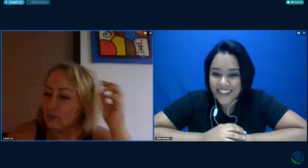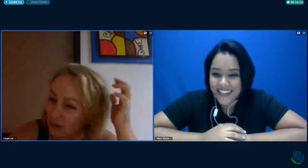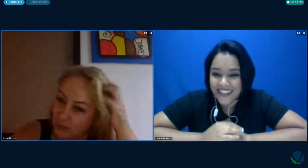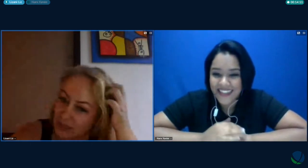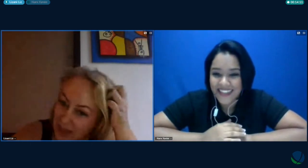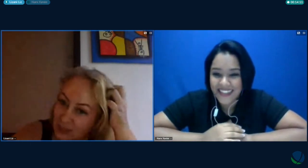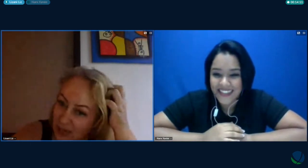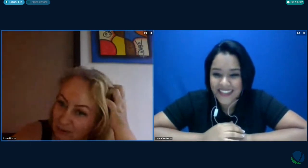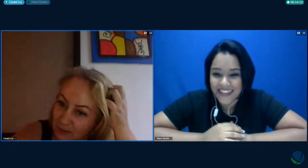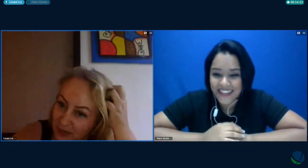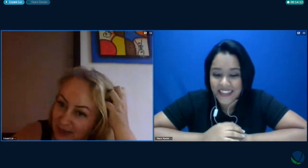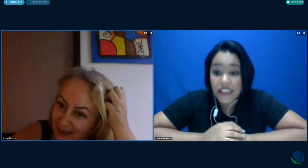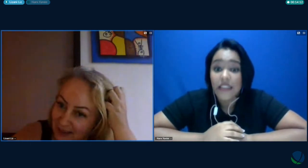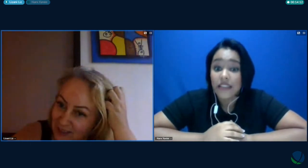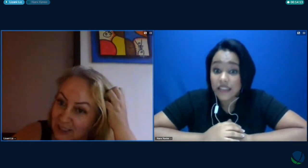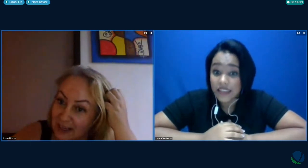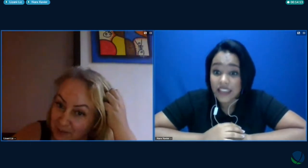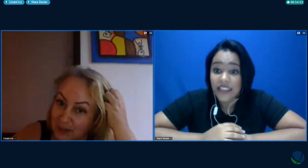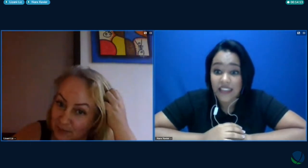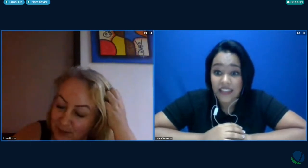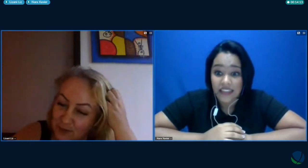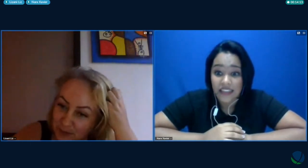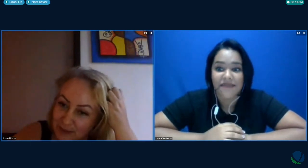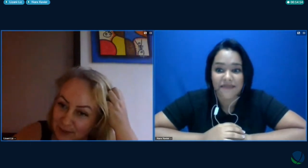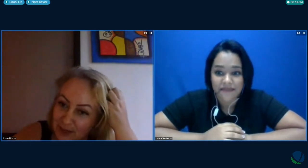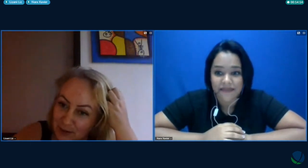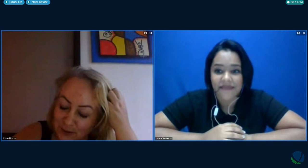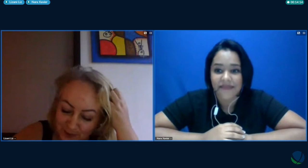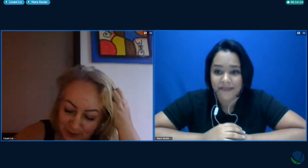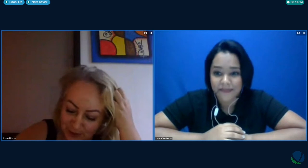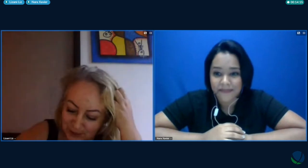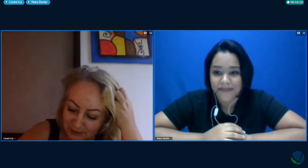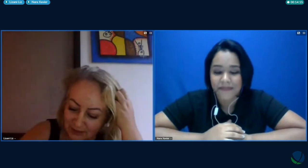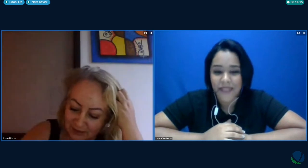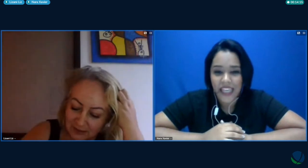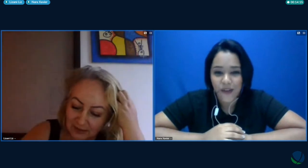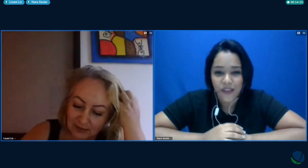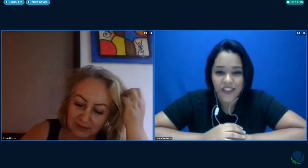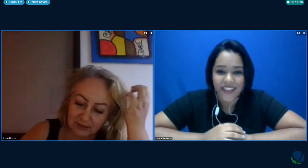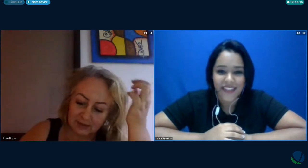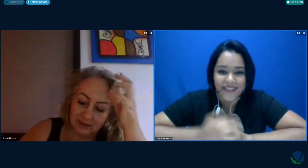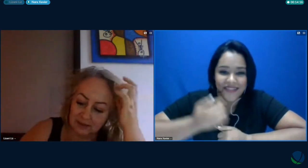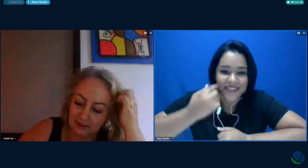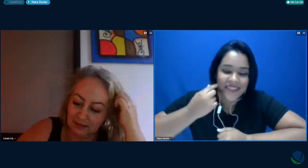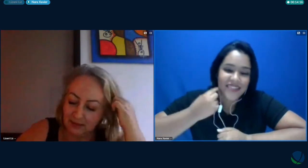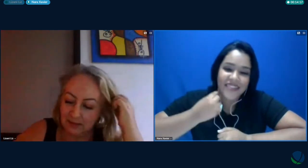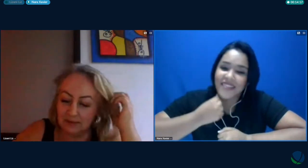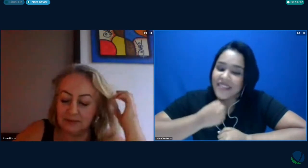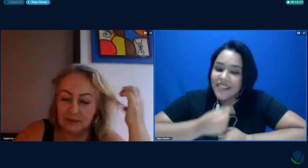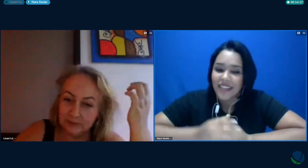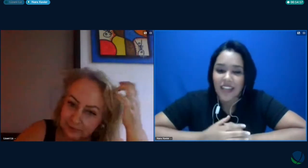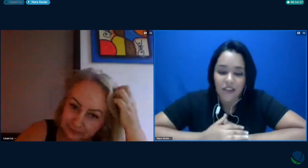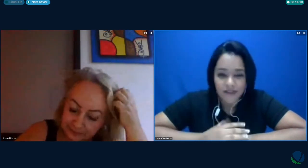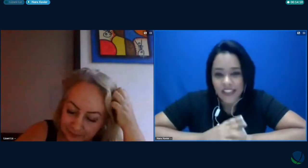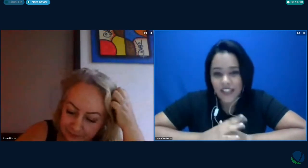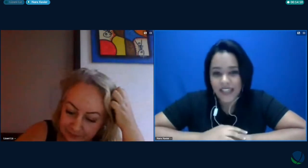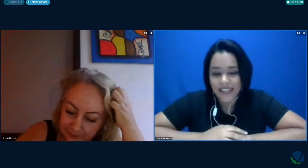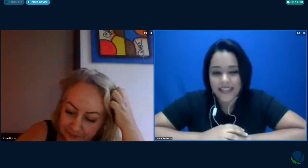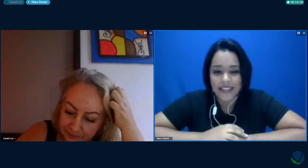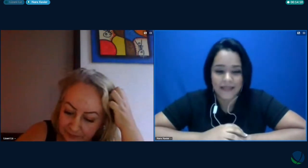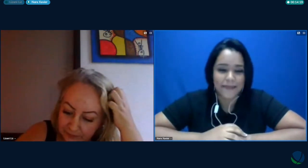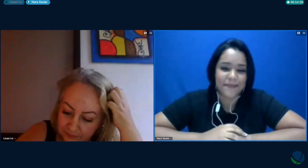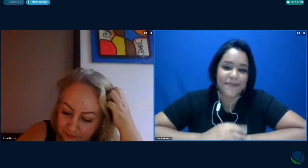Lira teve uma mudança radical também, né? Que ela tinha, sim, cabelão bem comprido também e cortou bem curtinho. Né? Bem curtinho. Vai